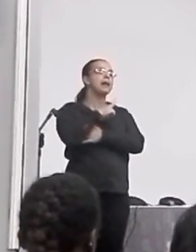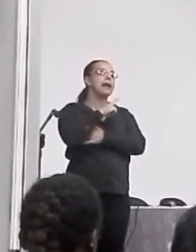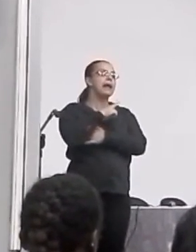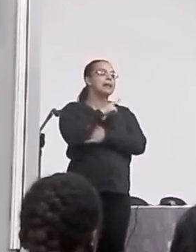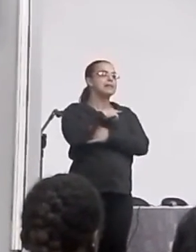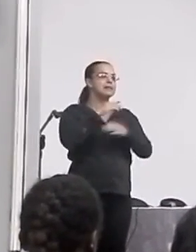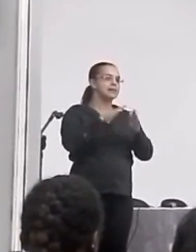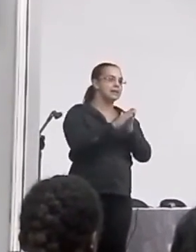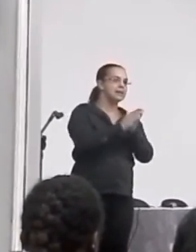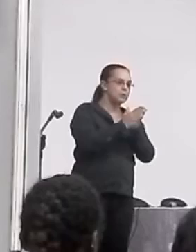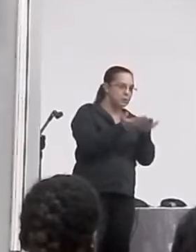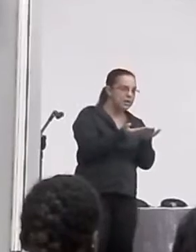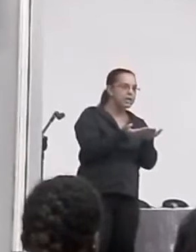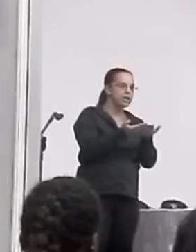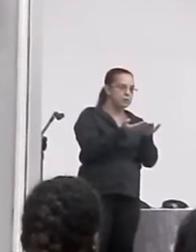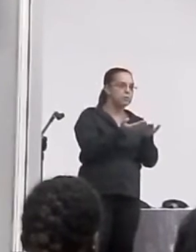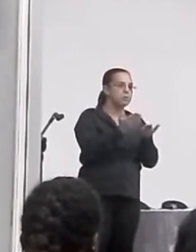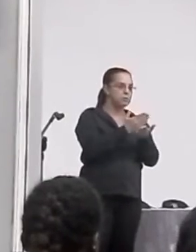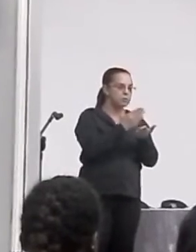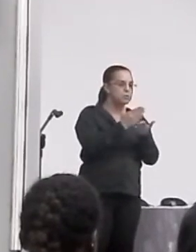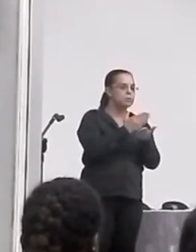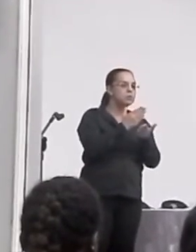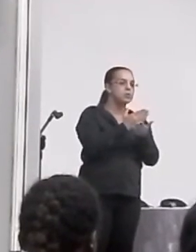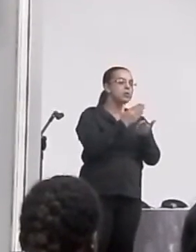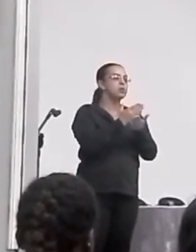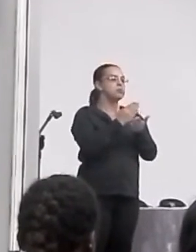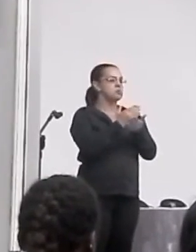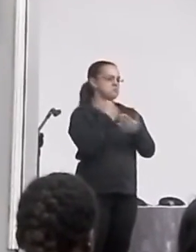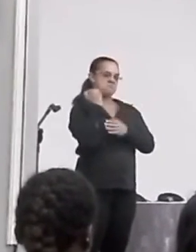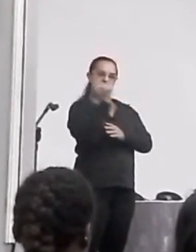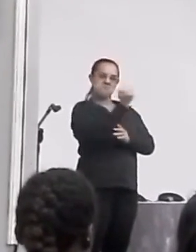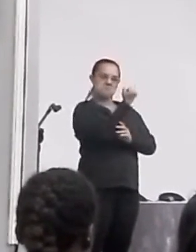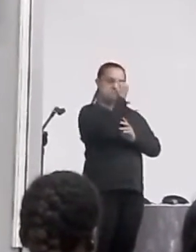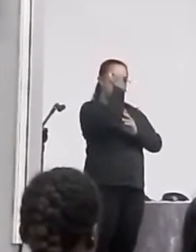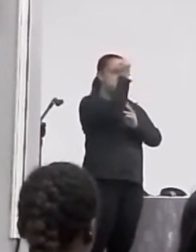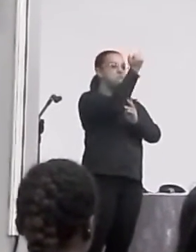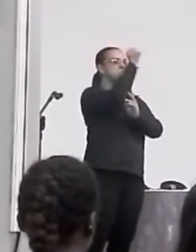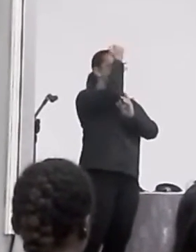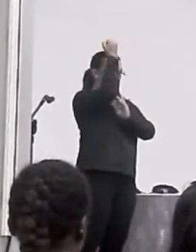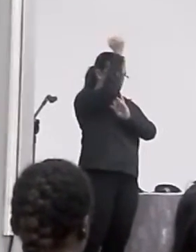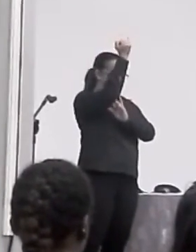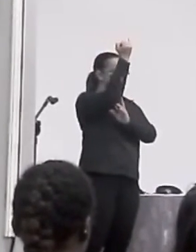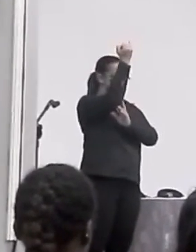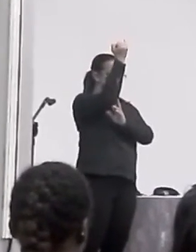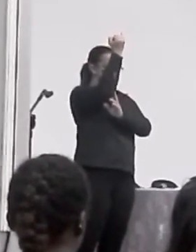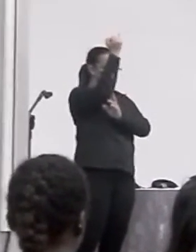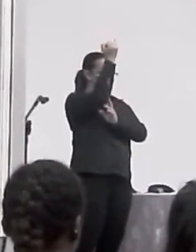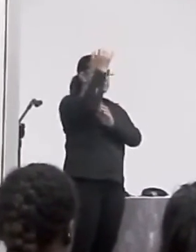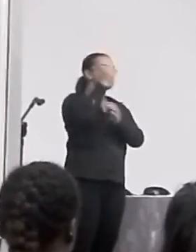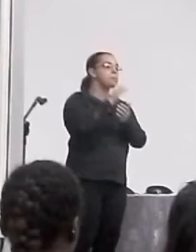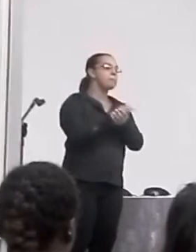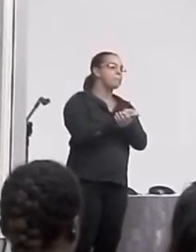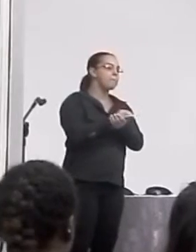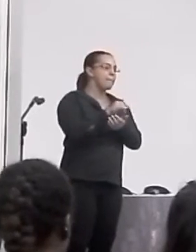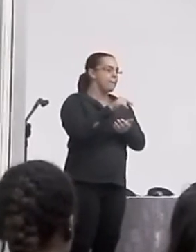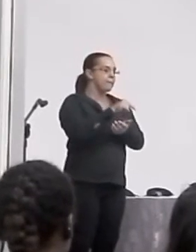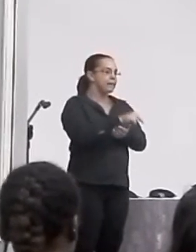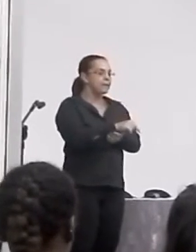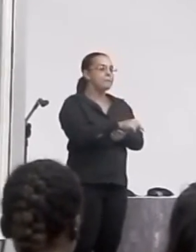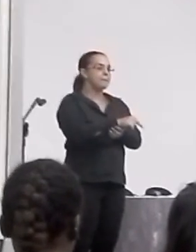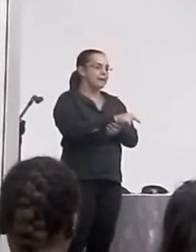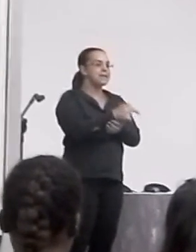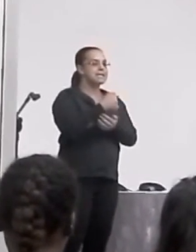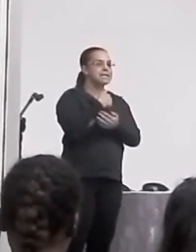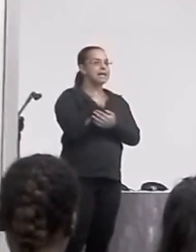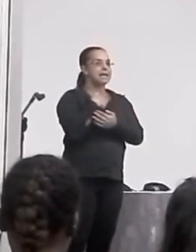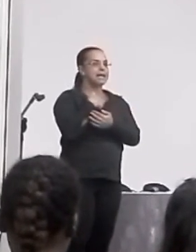importantíssimo, mas ele era muito da direita. A direita até apoio da ditadura